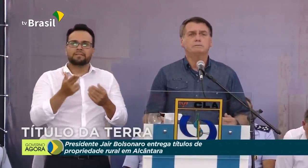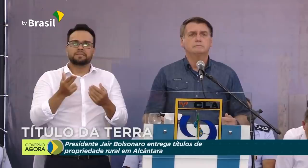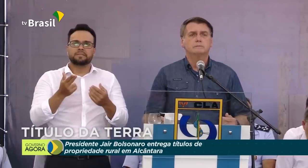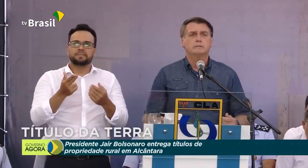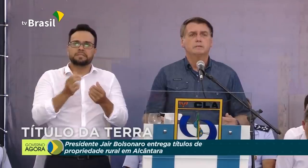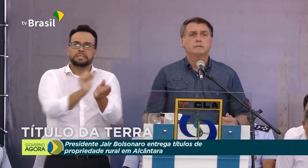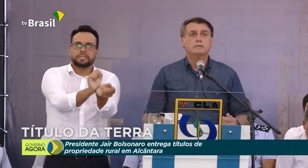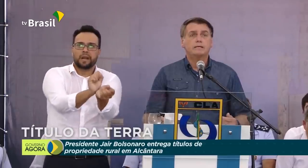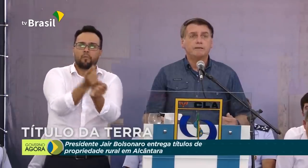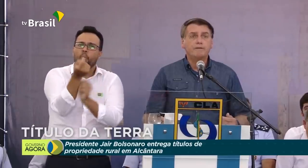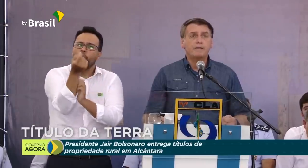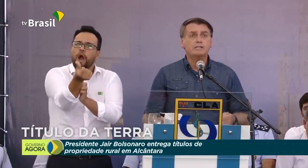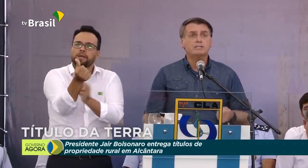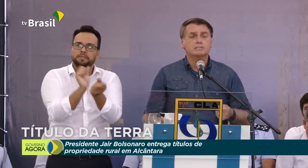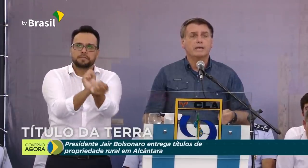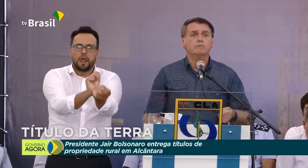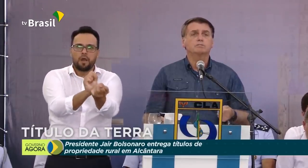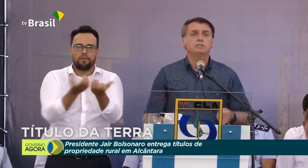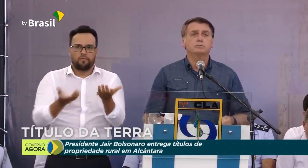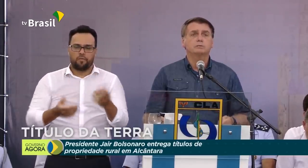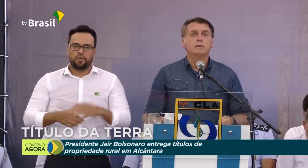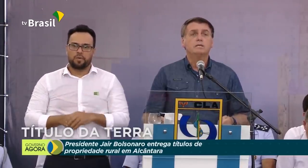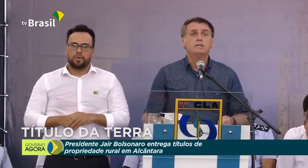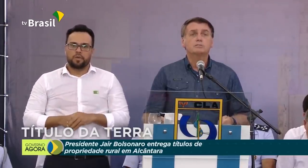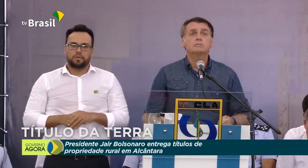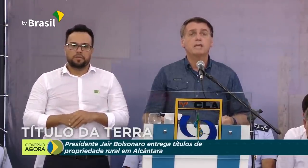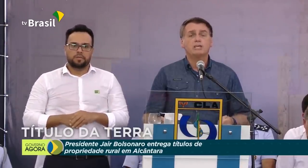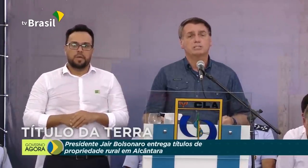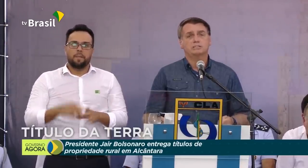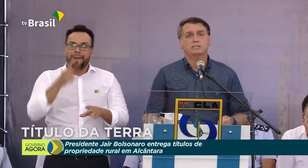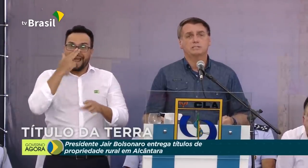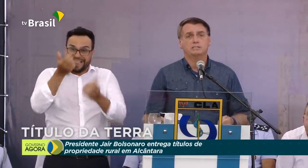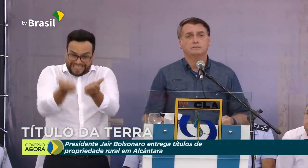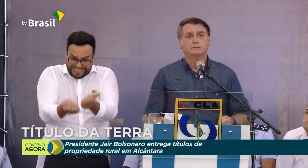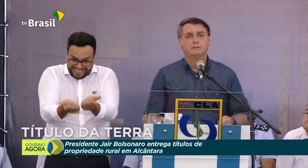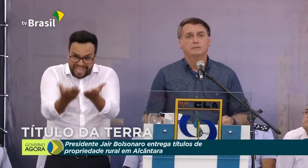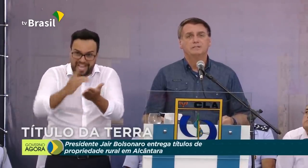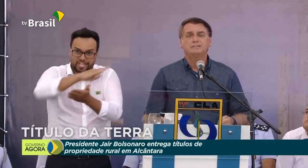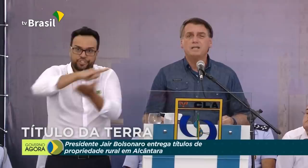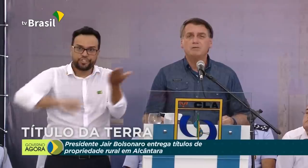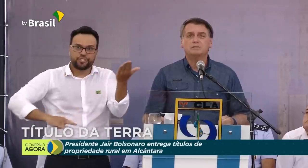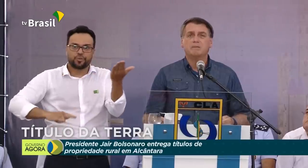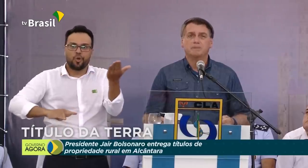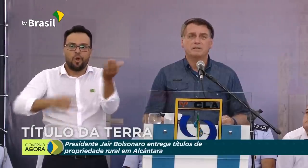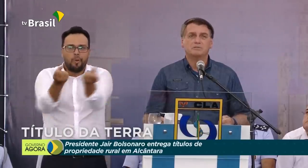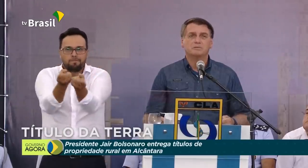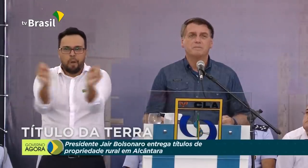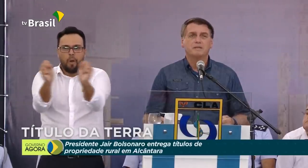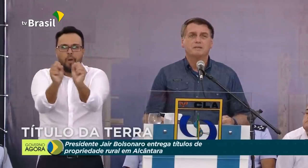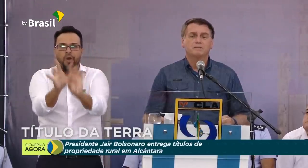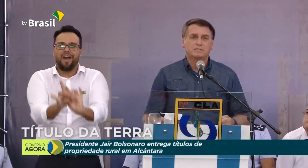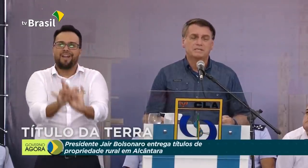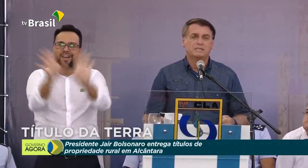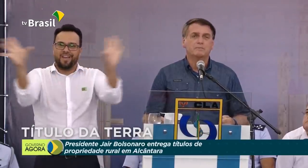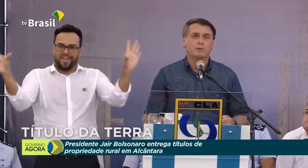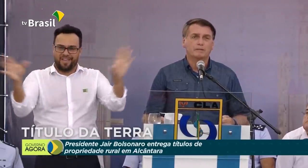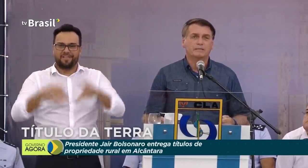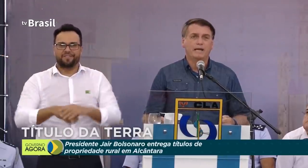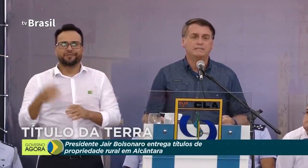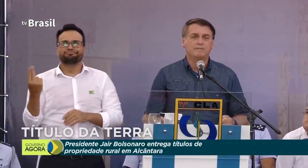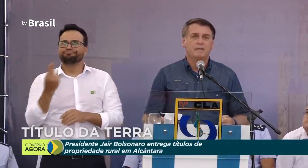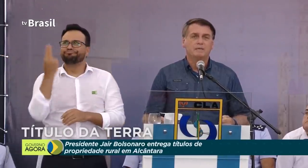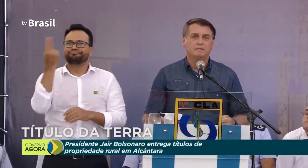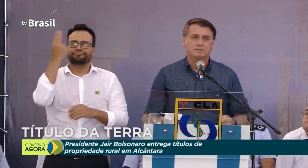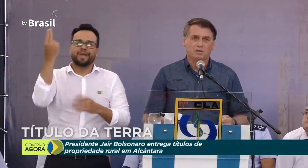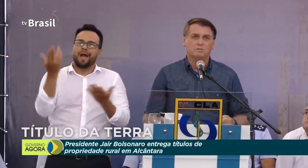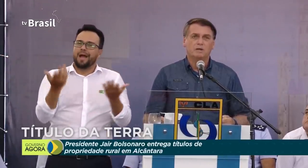escravidão. E cada vez que a gente entrega um título, isso deixa de existir. Não tem preço você ser